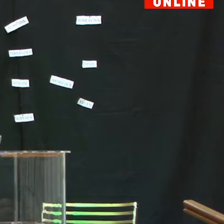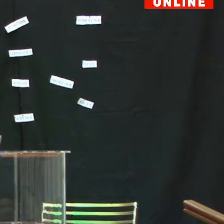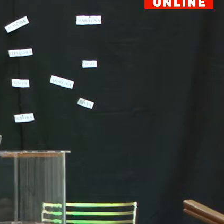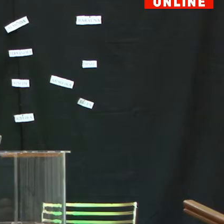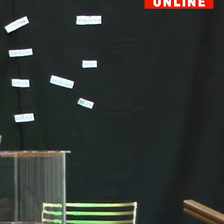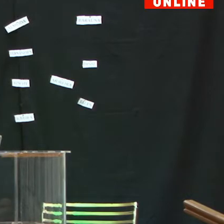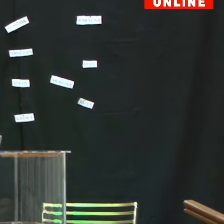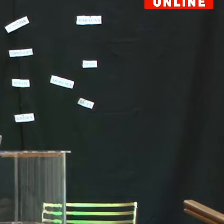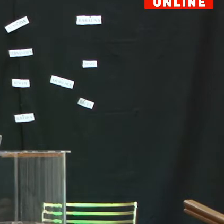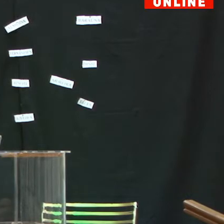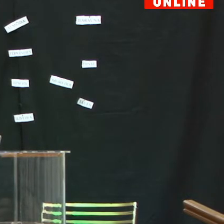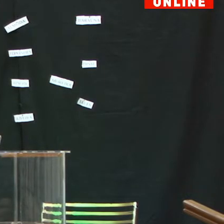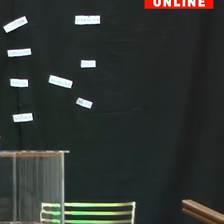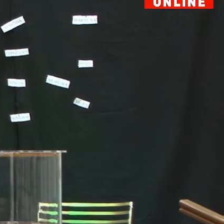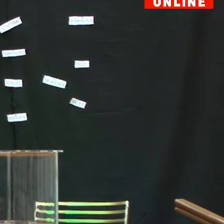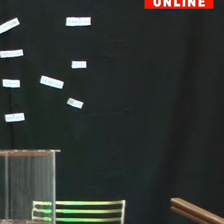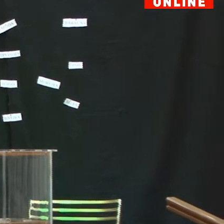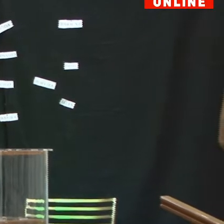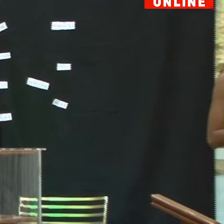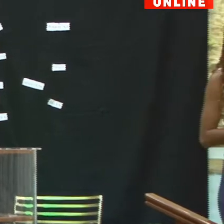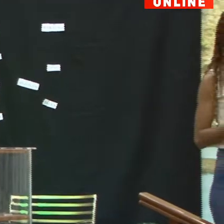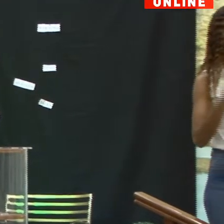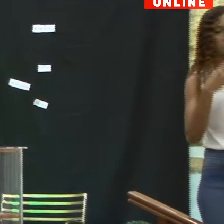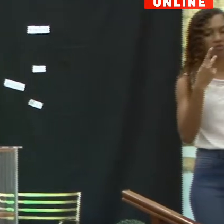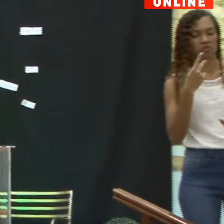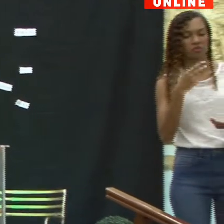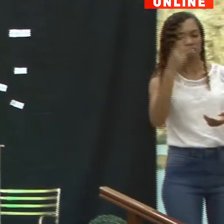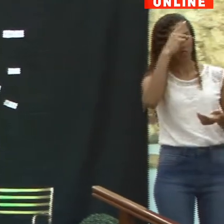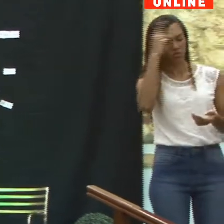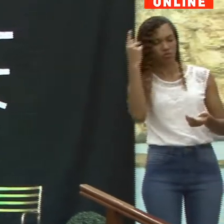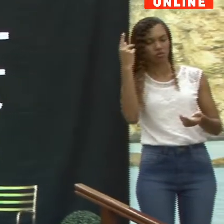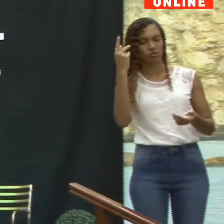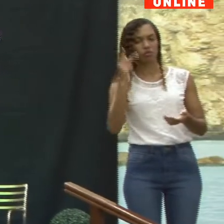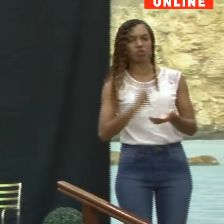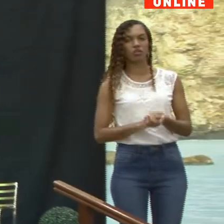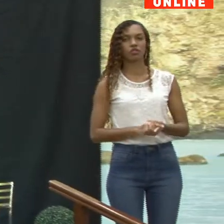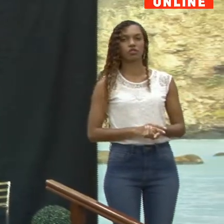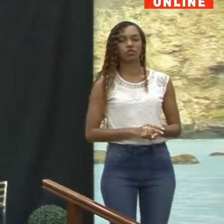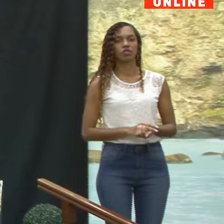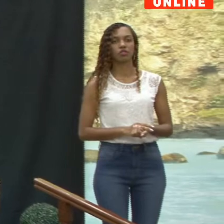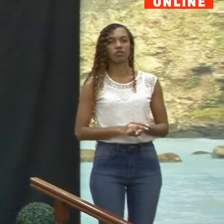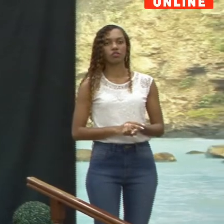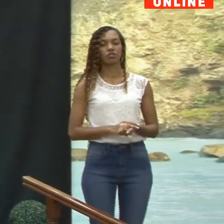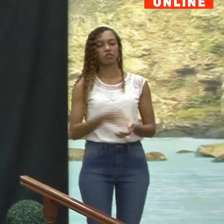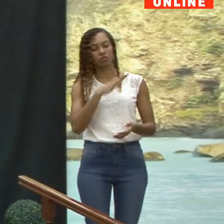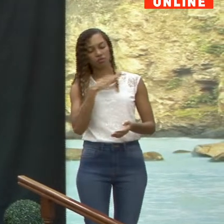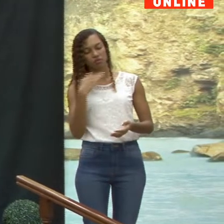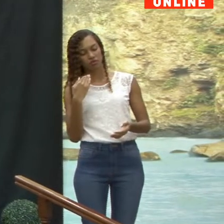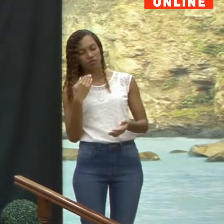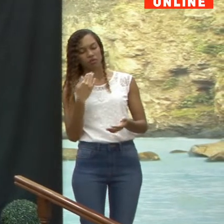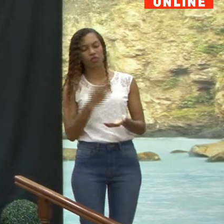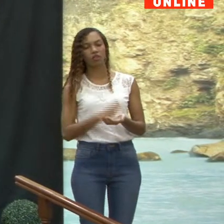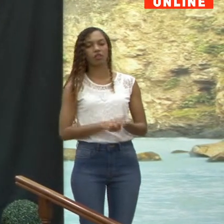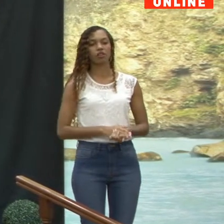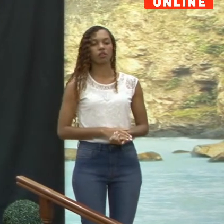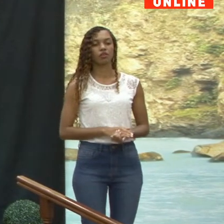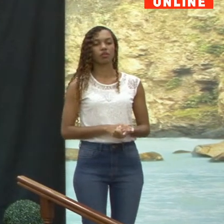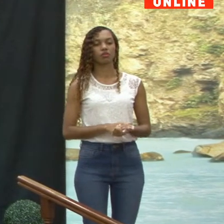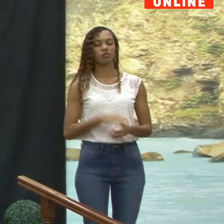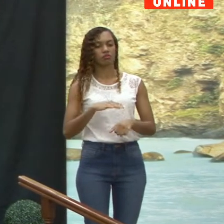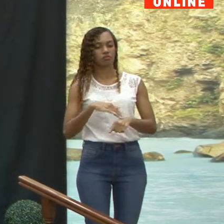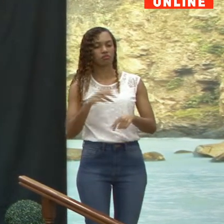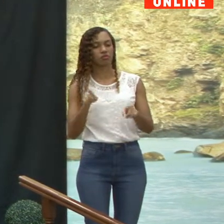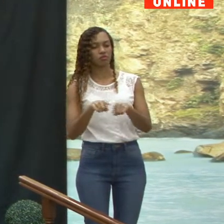tido notícias de pessoas, não só que chegaram ao óbito, mas também pessoas